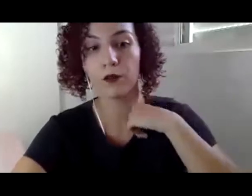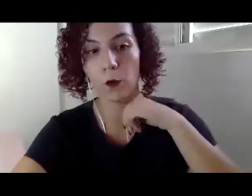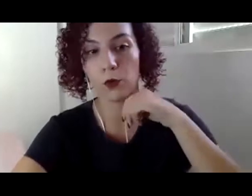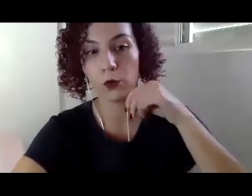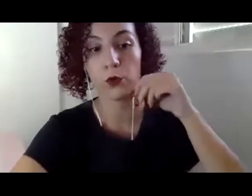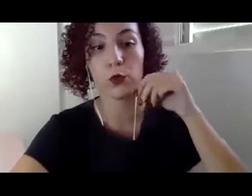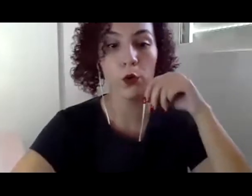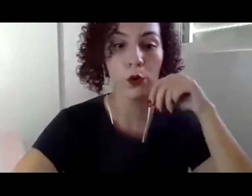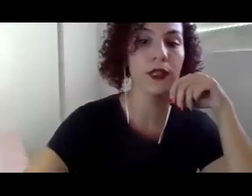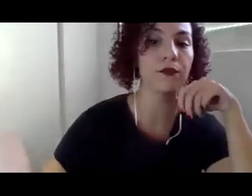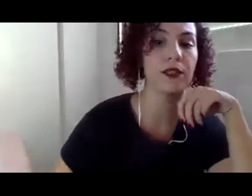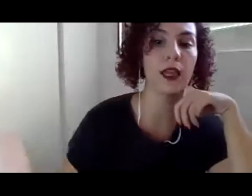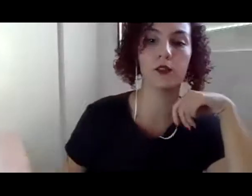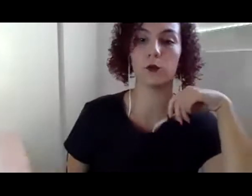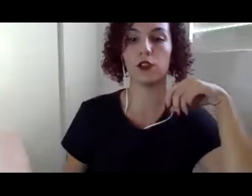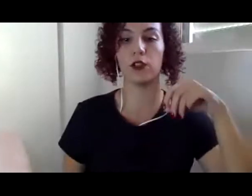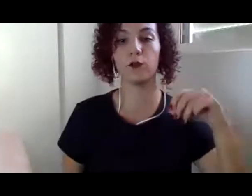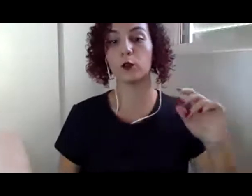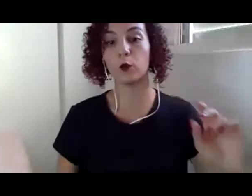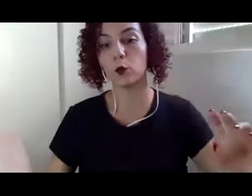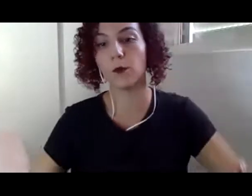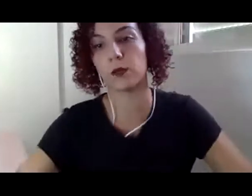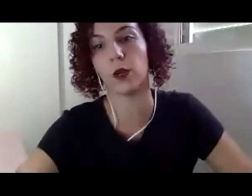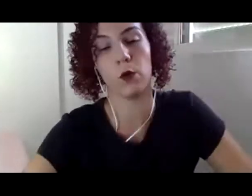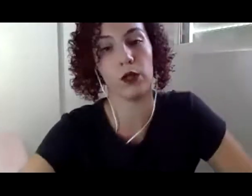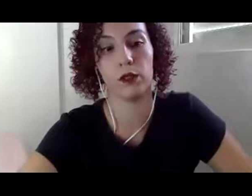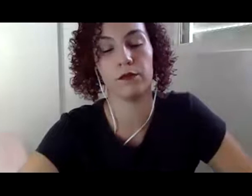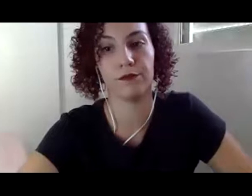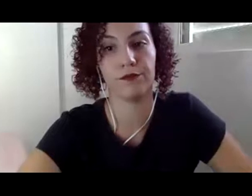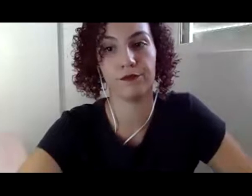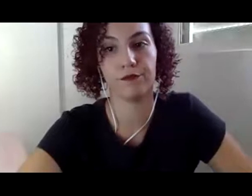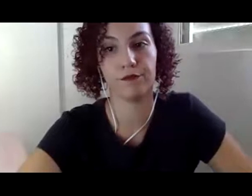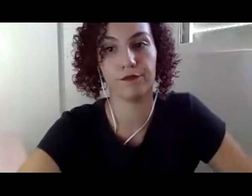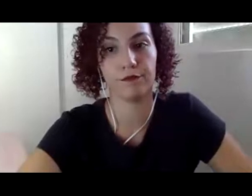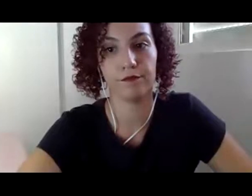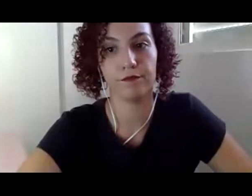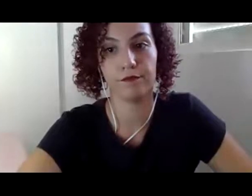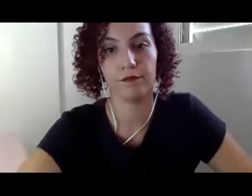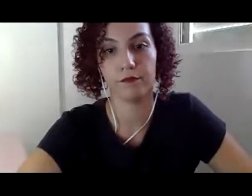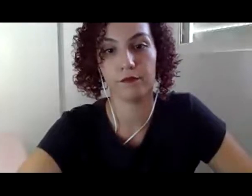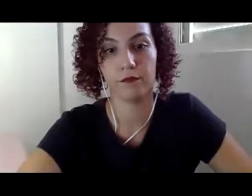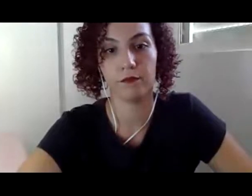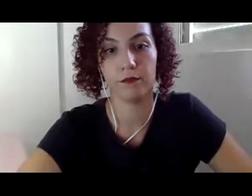Verdadeiro ou falso? Surdo e deficiente auditivo é tudo a mesma coisa.